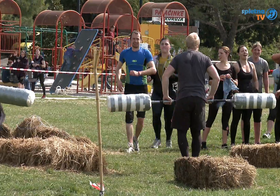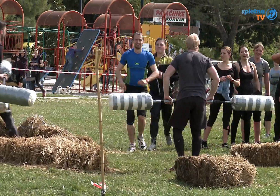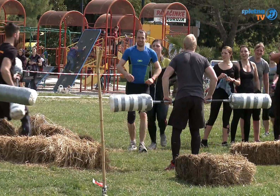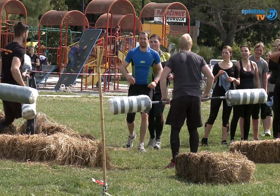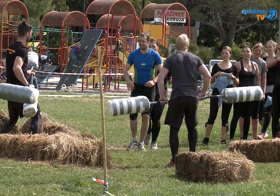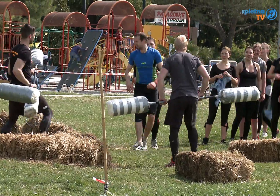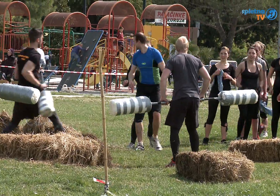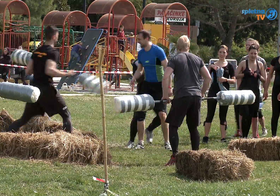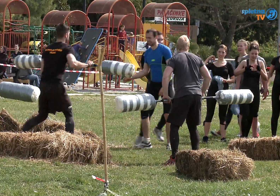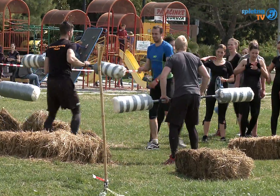Gremo!